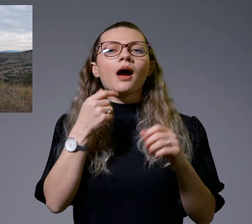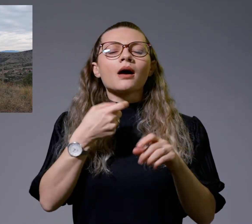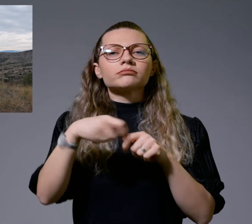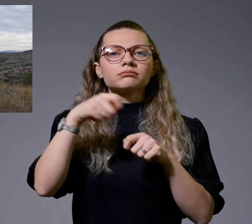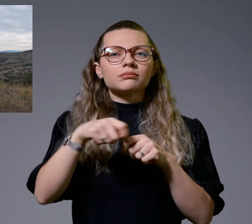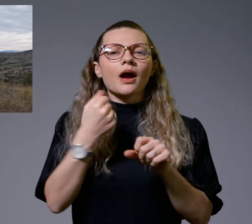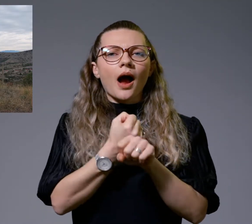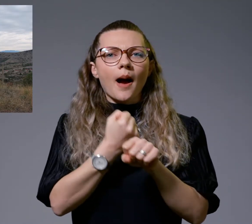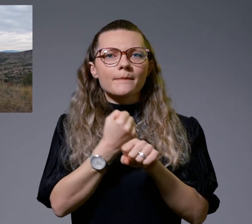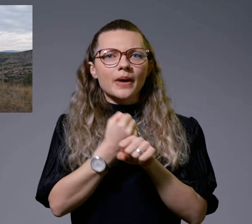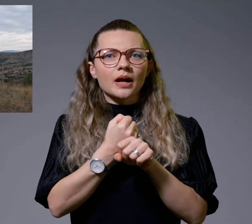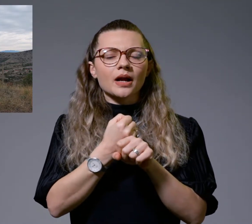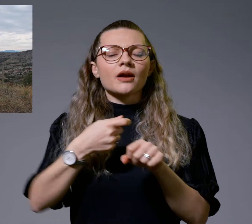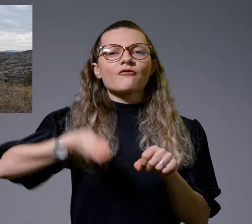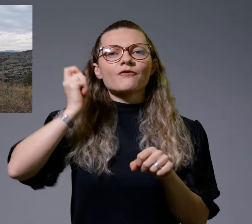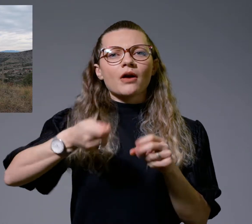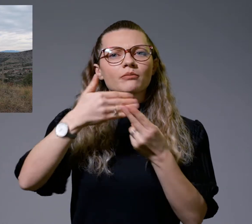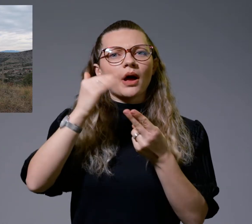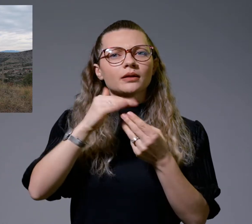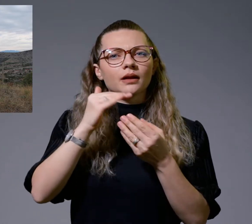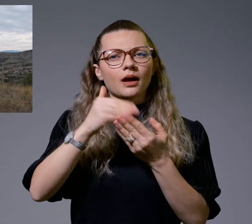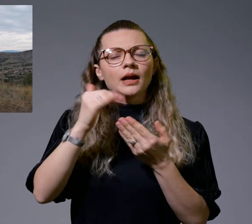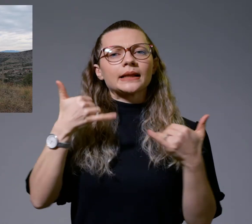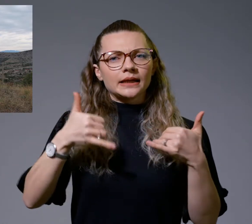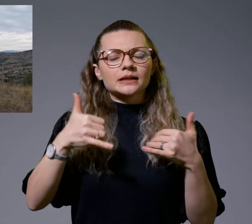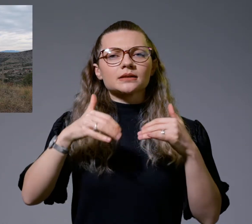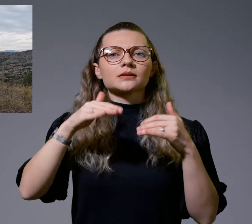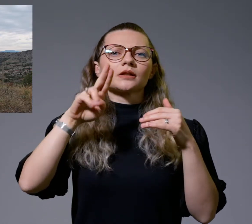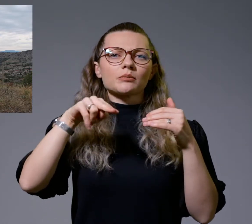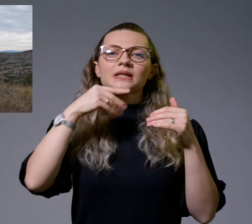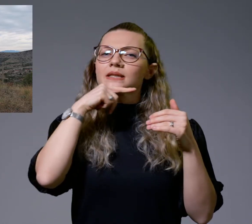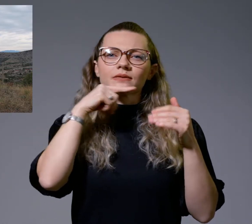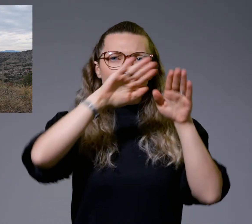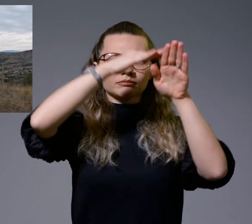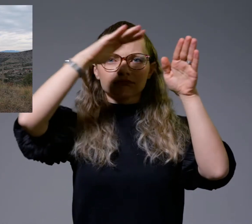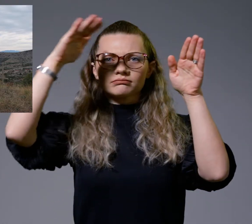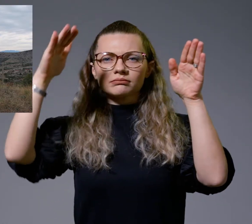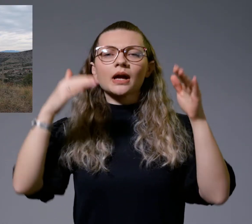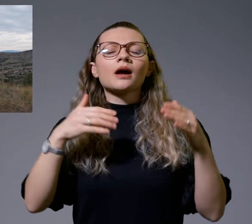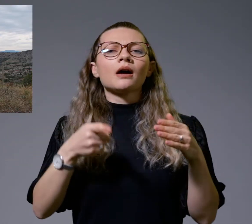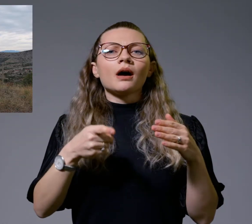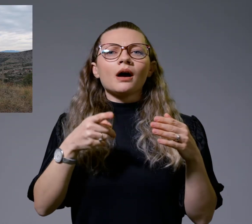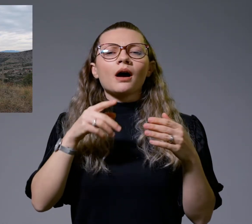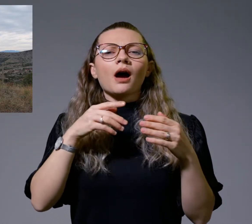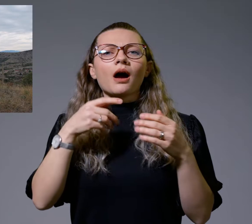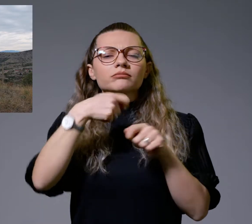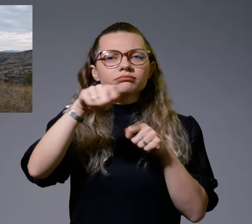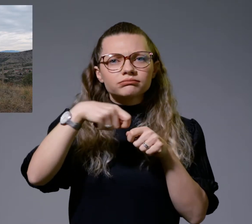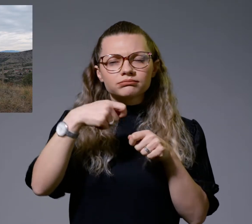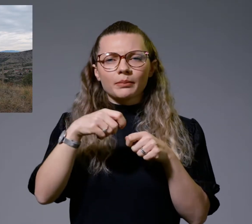малтер, денес прекриена со покрив од црвени керамиди. Според своите архитектонски и